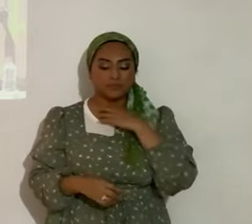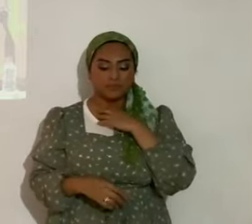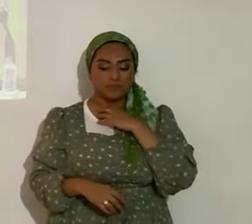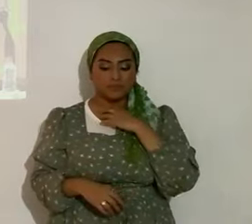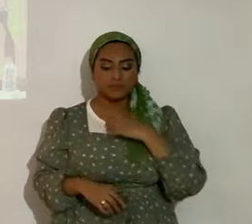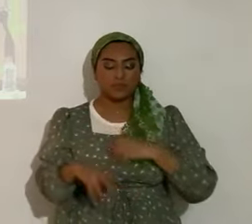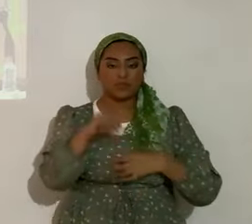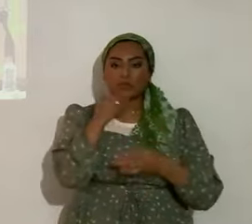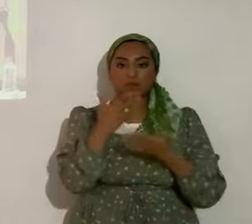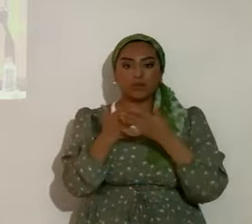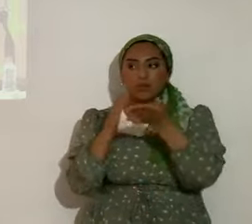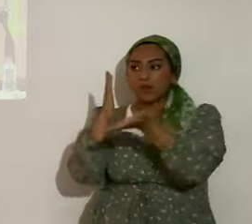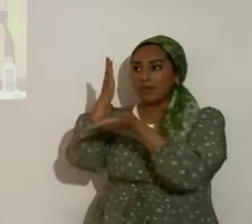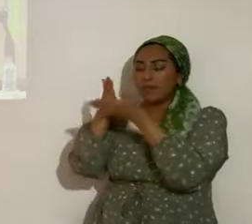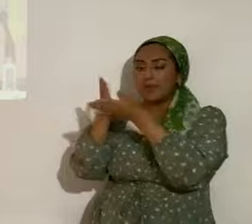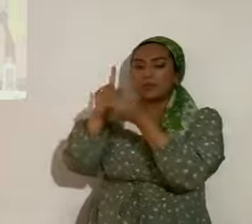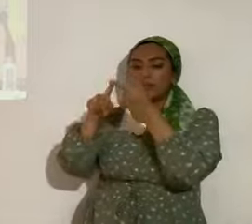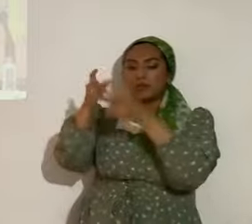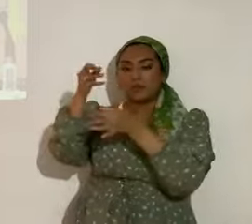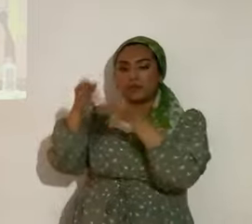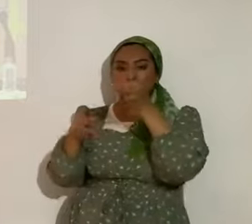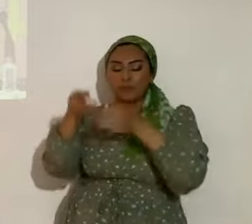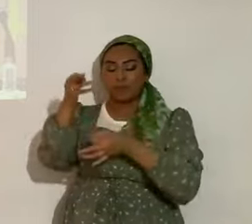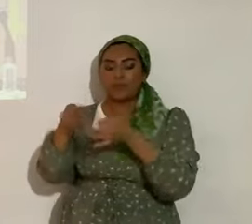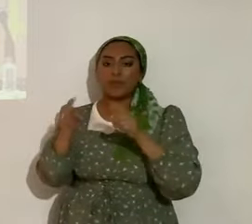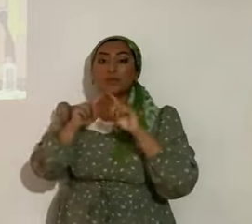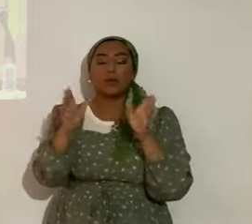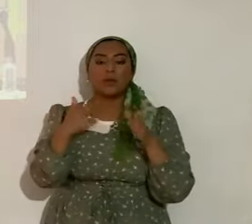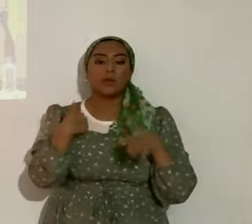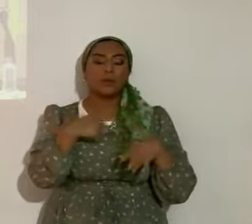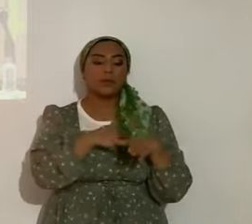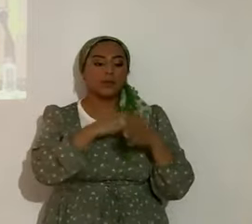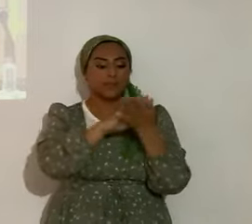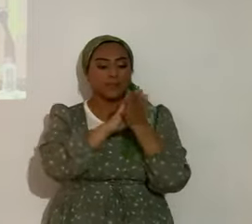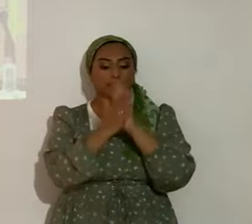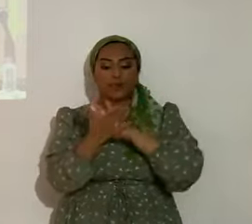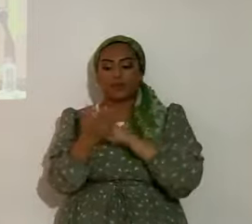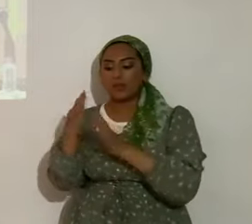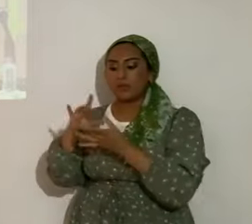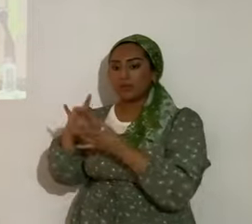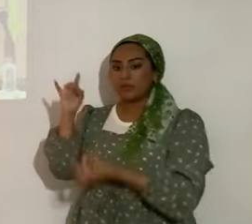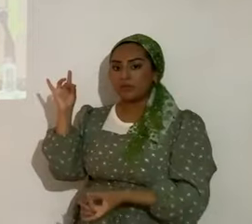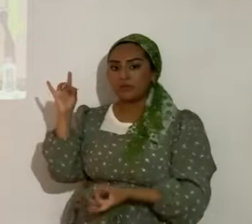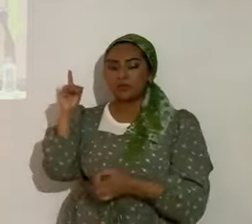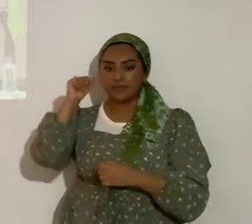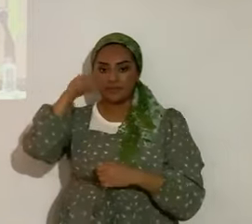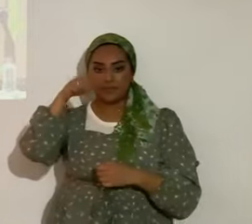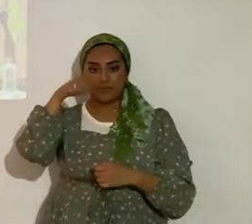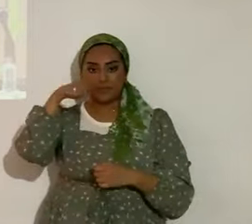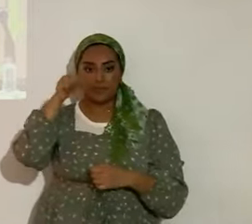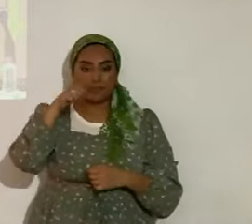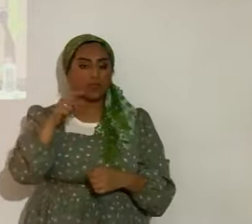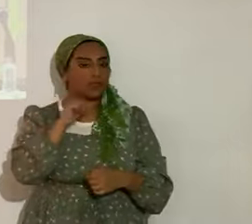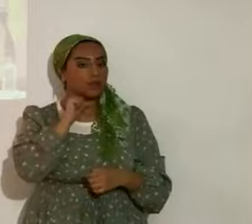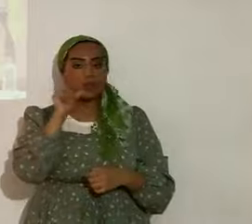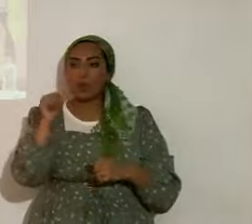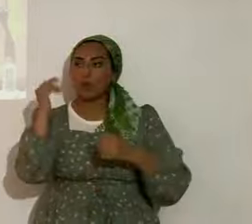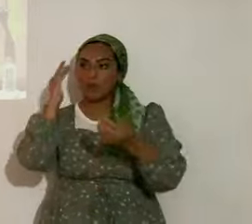Entonces no conviene llegar a los tribunales, pero aquí lo vamos a transportar a lo espiritual. ¿Sí?